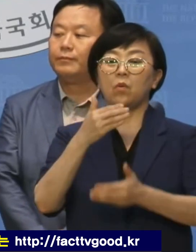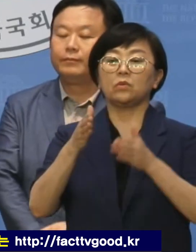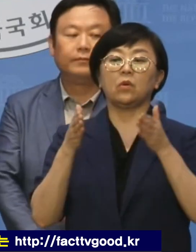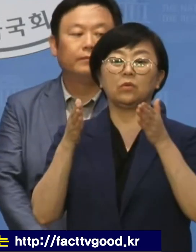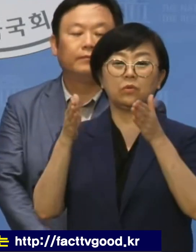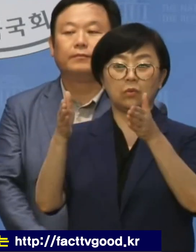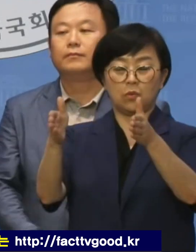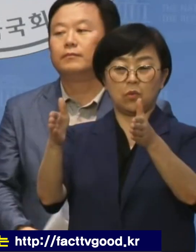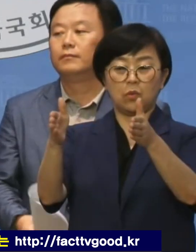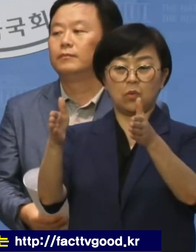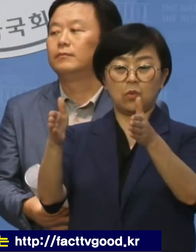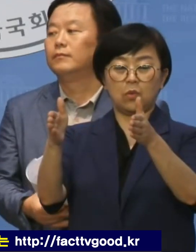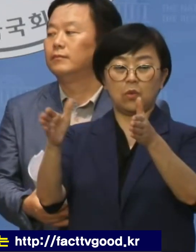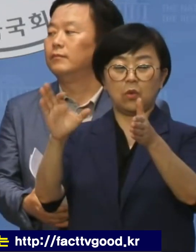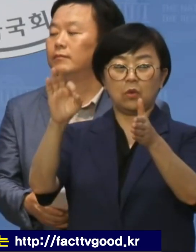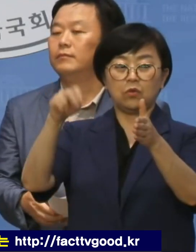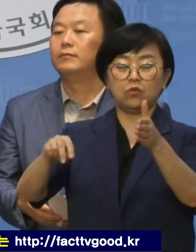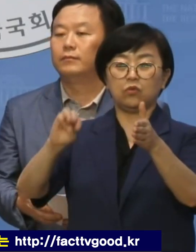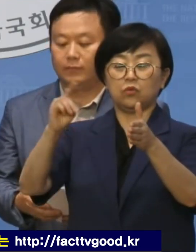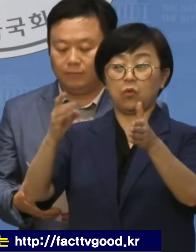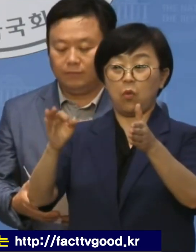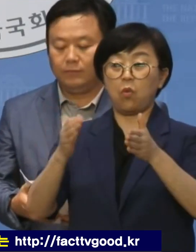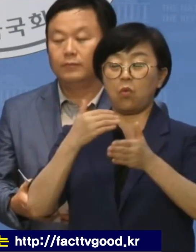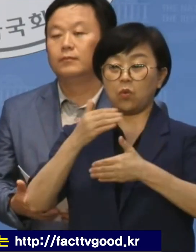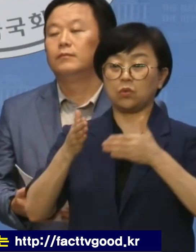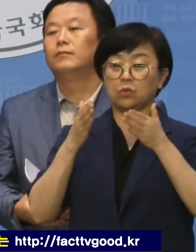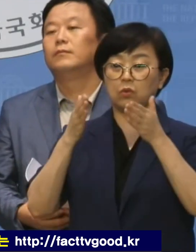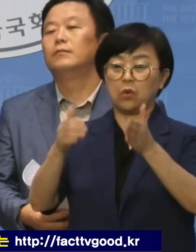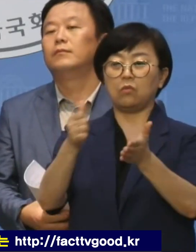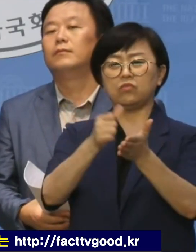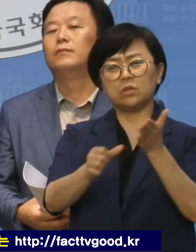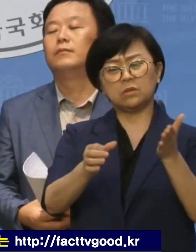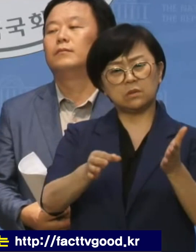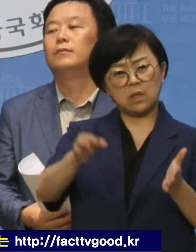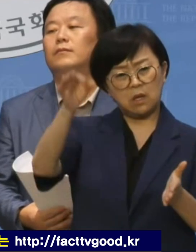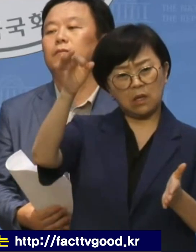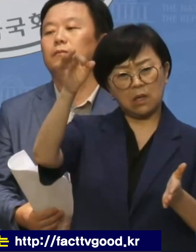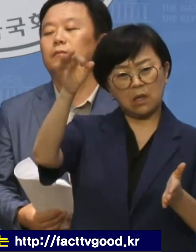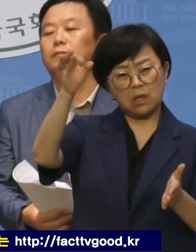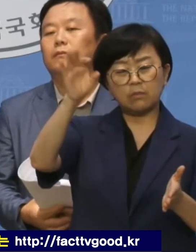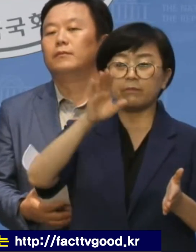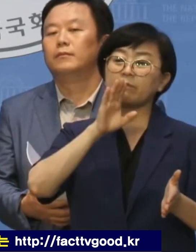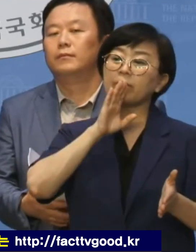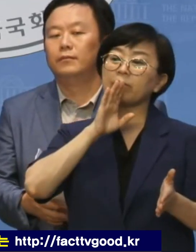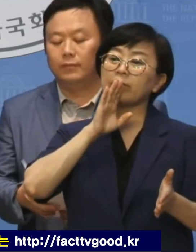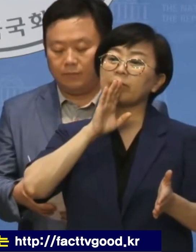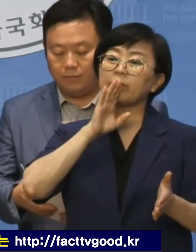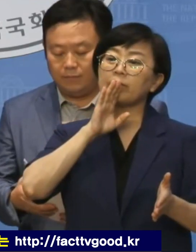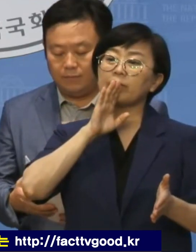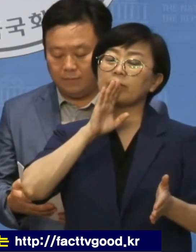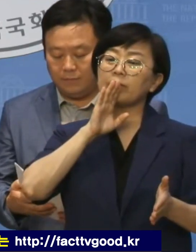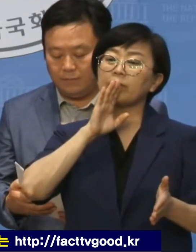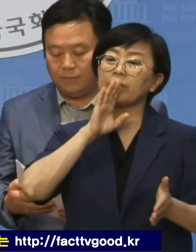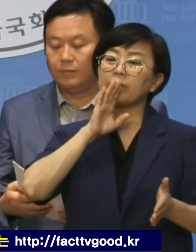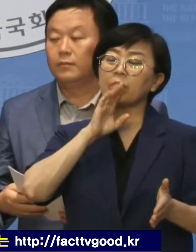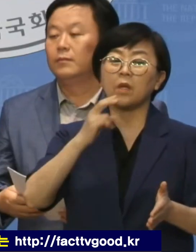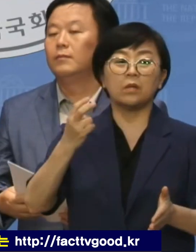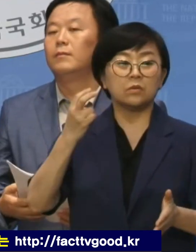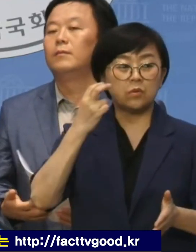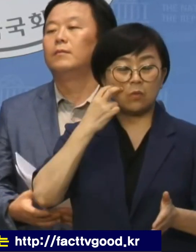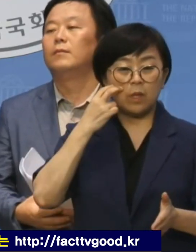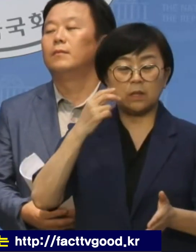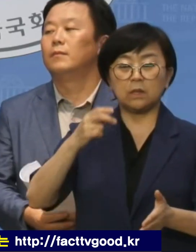고속도로는 유통 고속도로라고 할 수 있습니다. 지금 물가가 계속해서 치솟고 있는 상황에